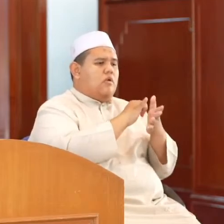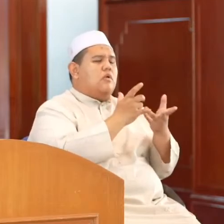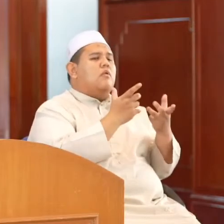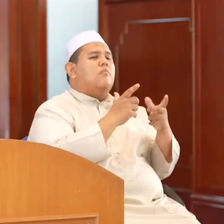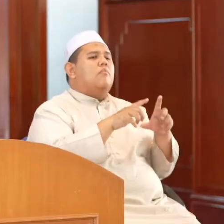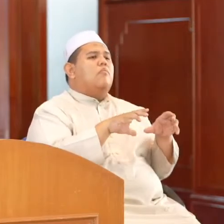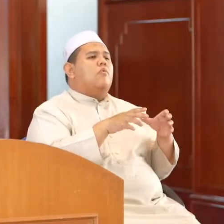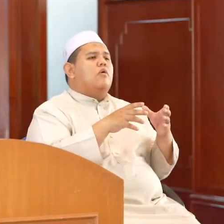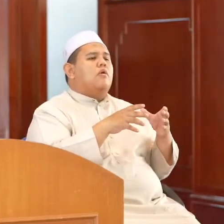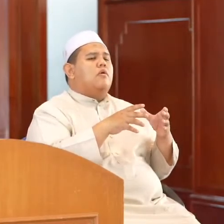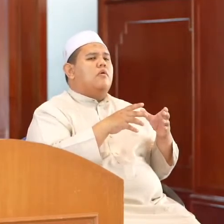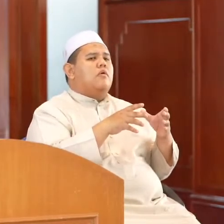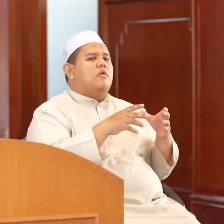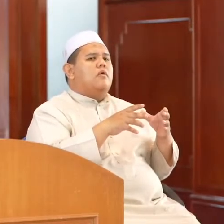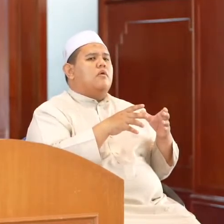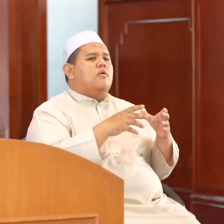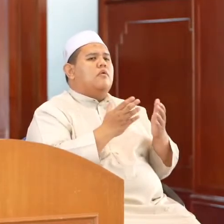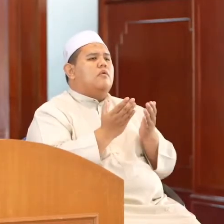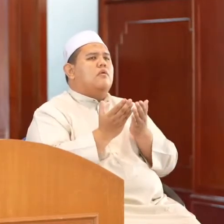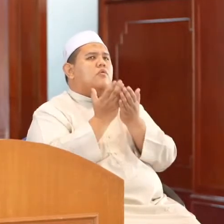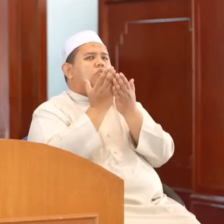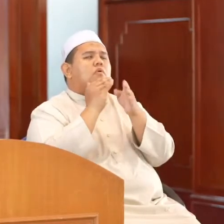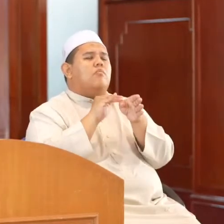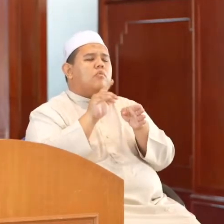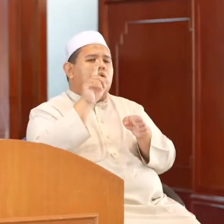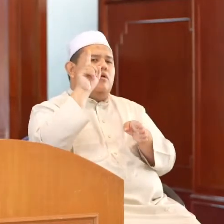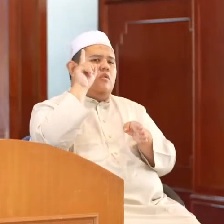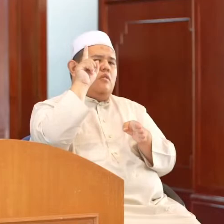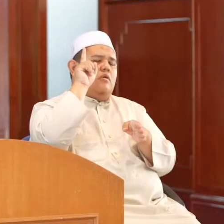buat? Dia doa kat Tuhan.